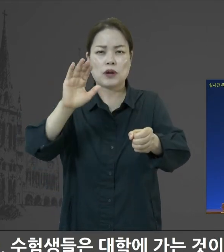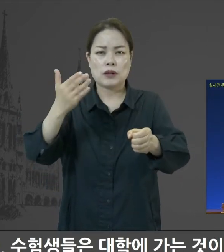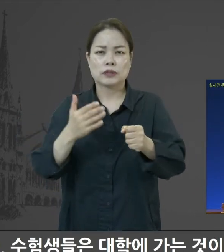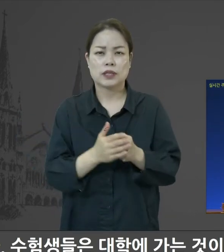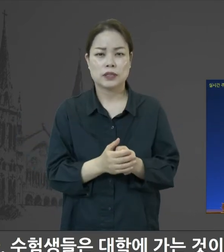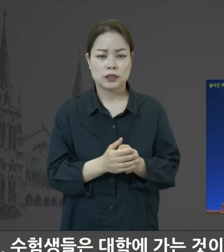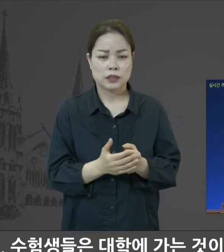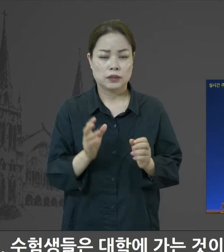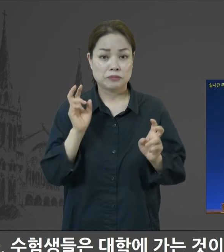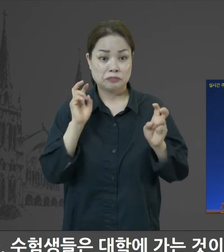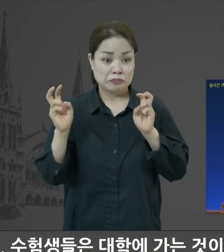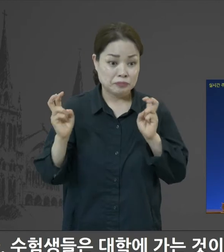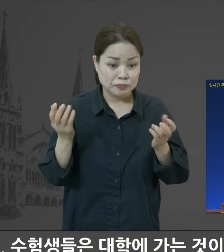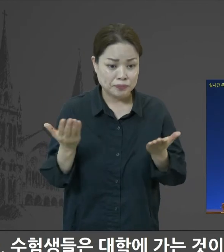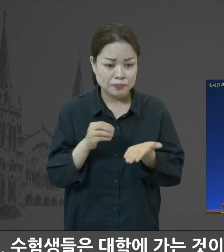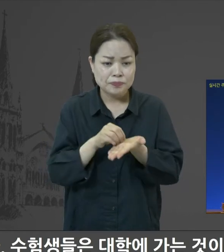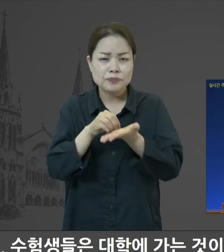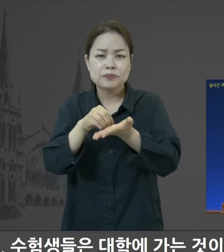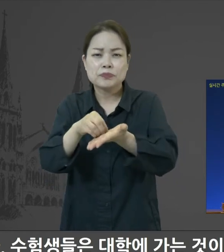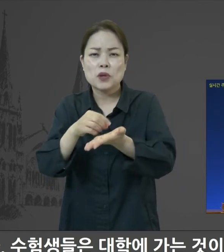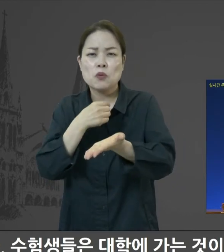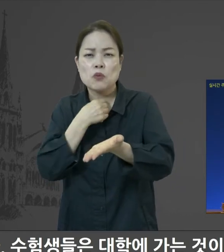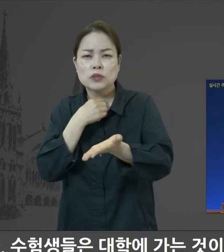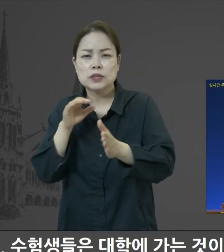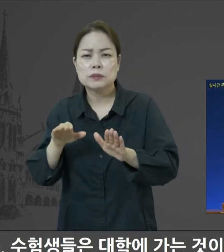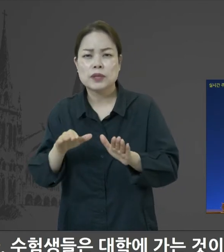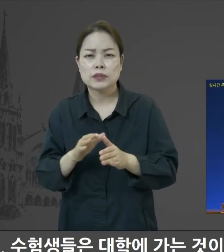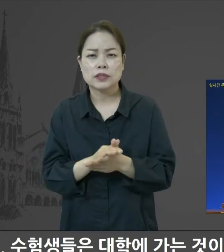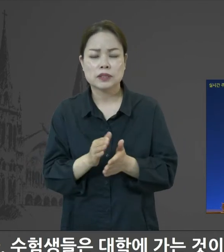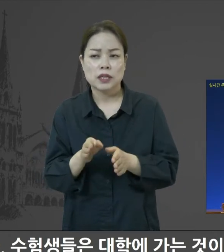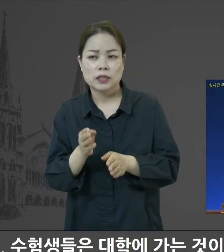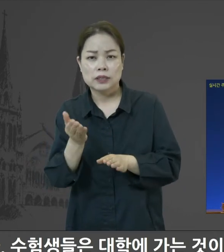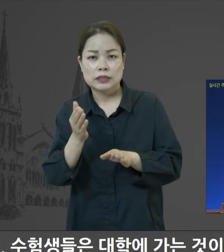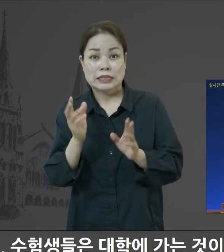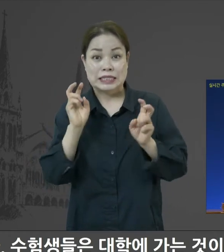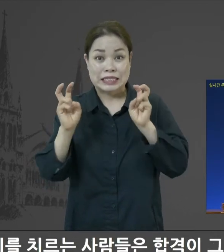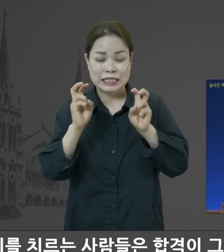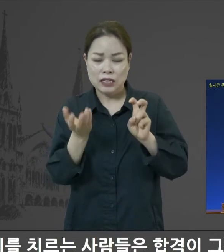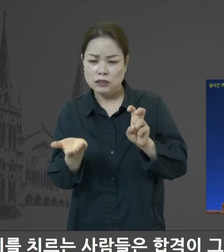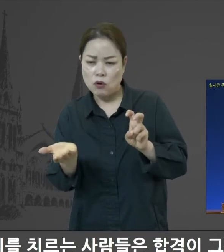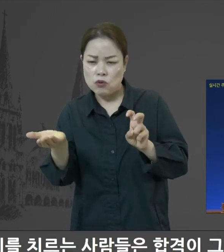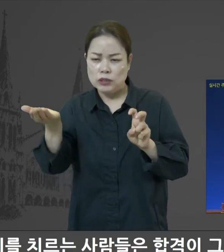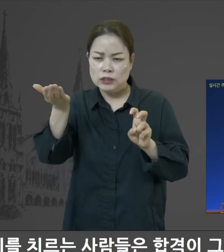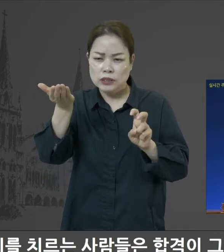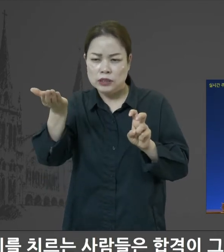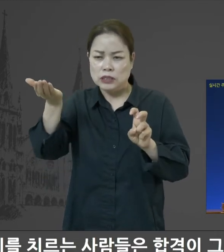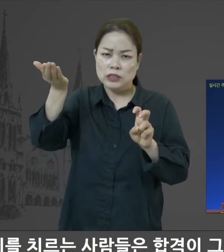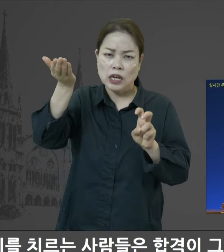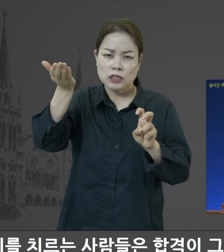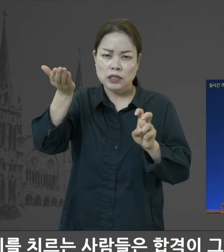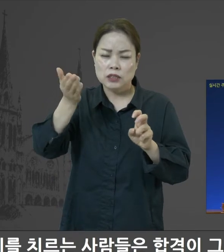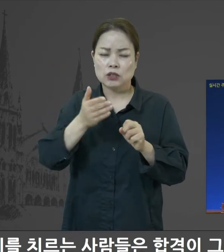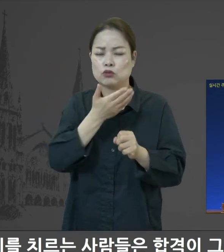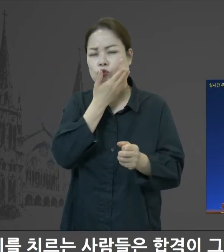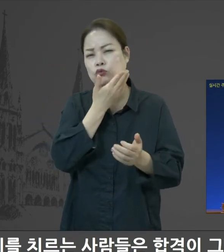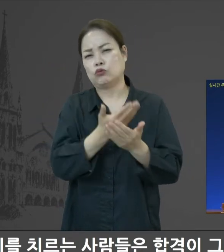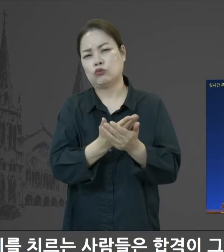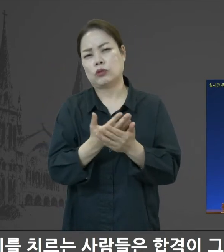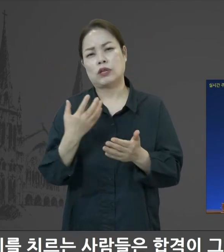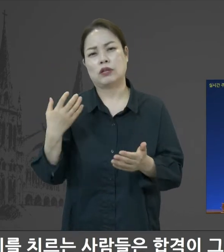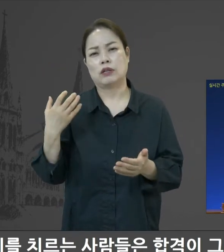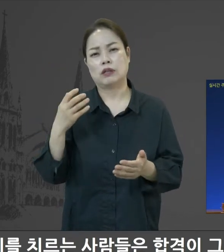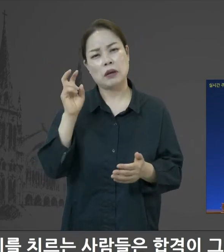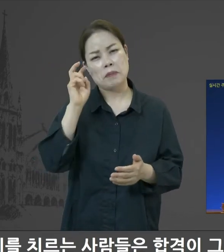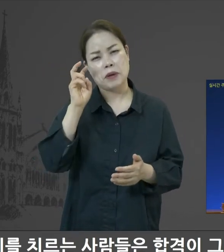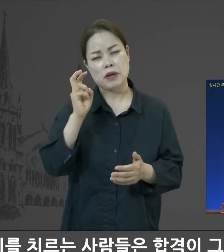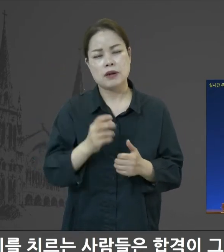직장에서 중요한 진급을 눈앞에 둔 사람들은 이번에 승진하는 것이 그들에게 중요한 베데스다 연못이 될 수